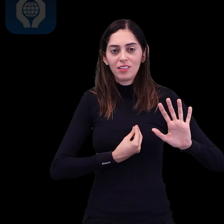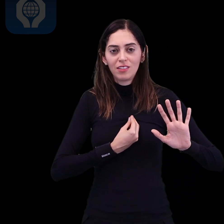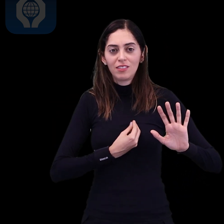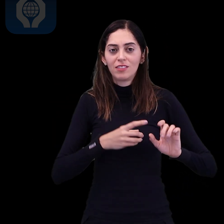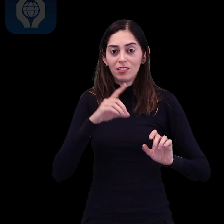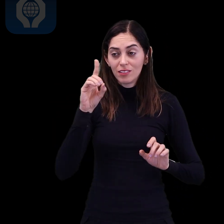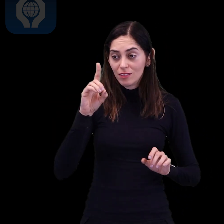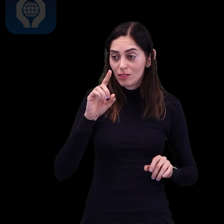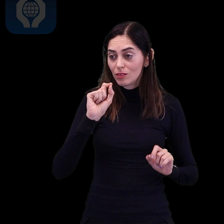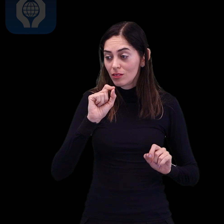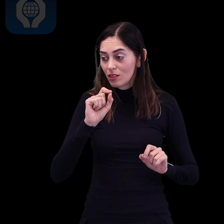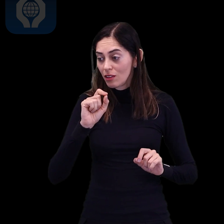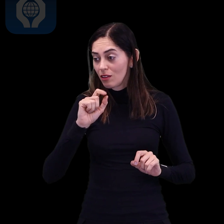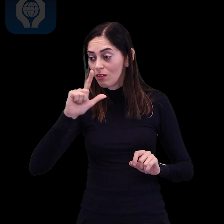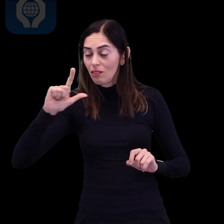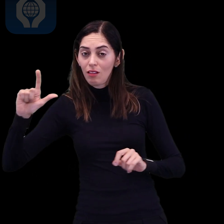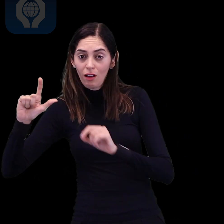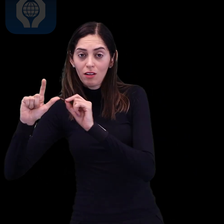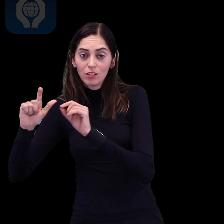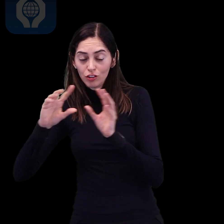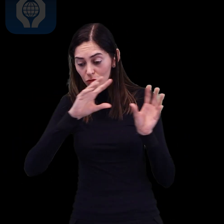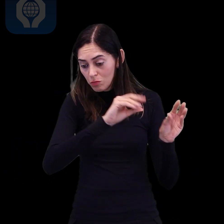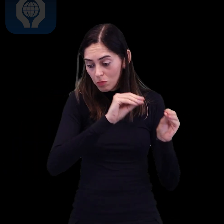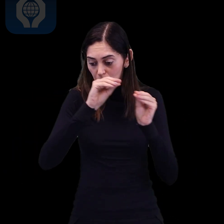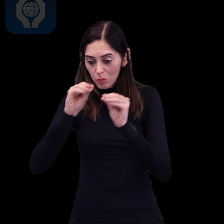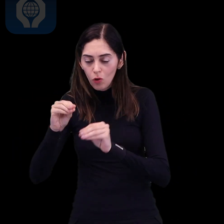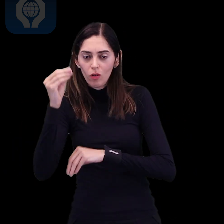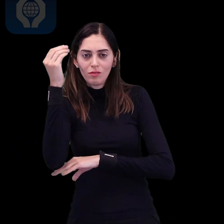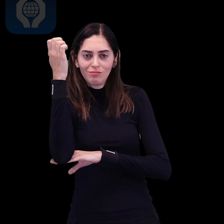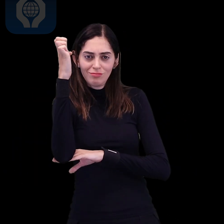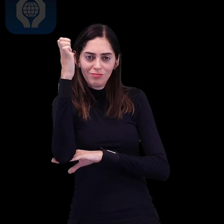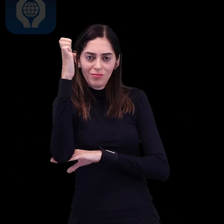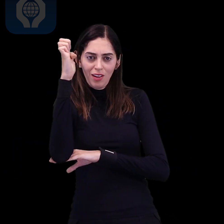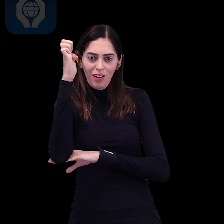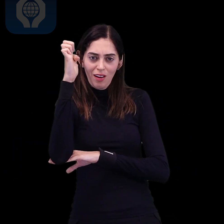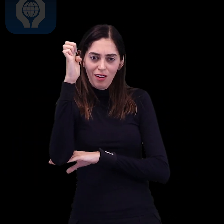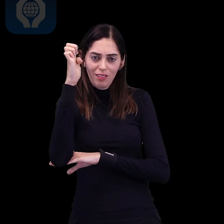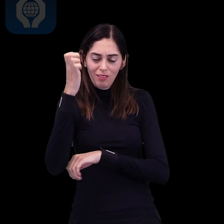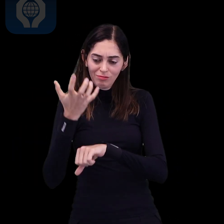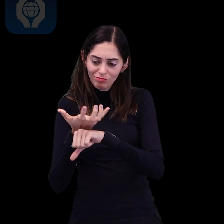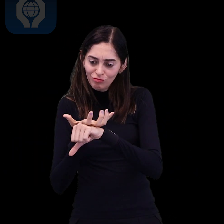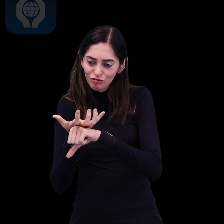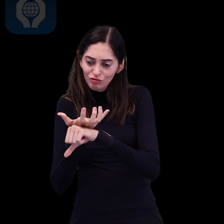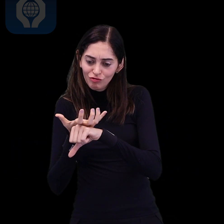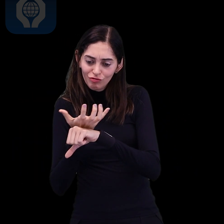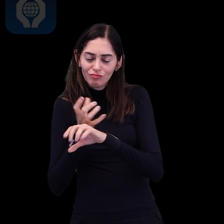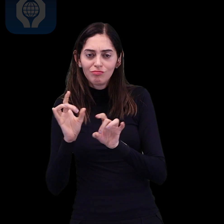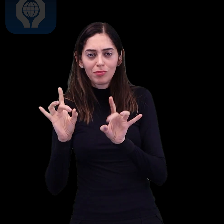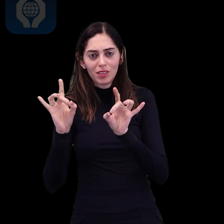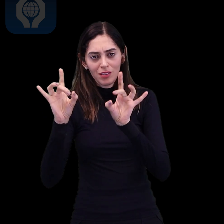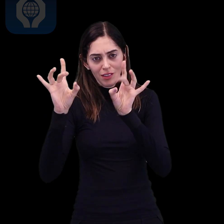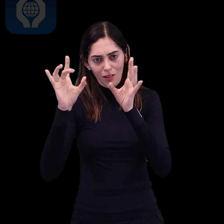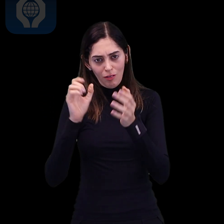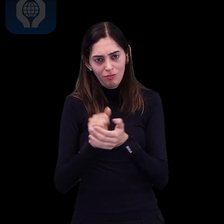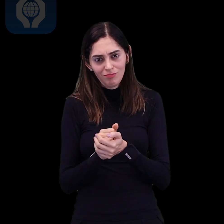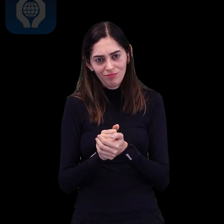do lado oriental, e pôs ali o homem que tinha formado. Para quem você faria algo